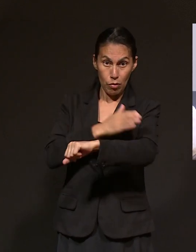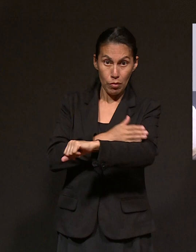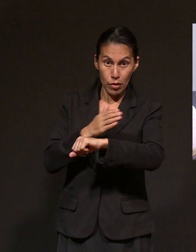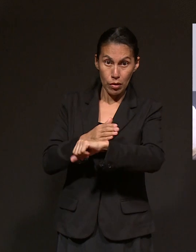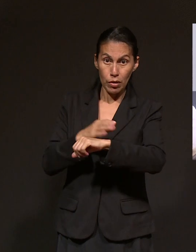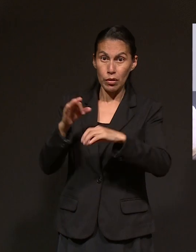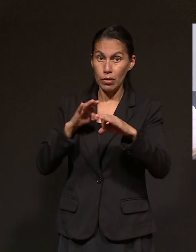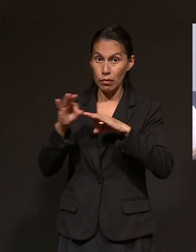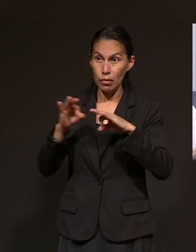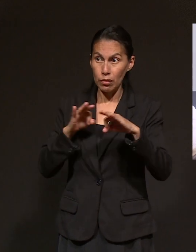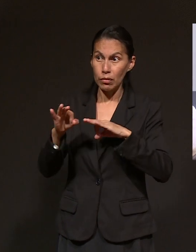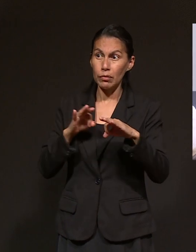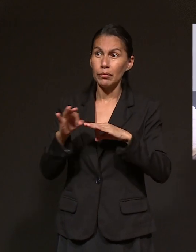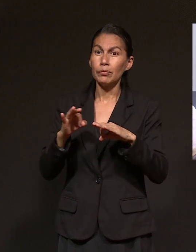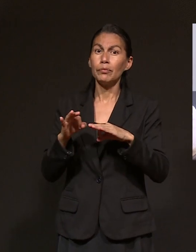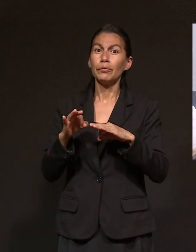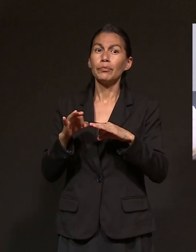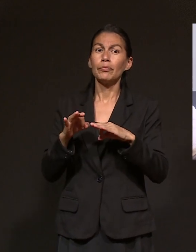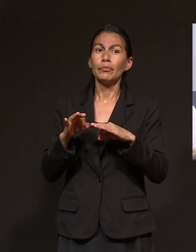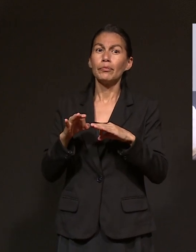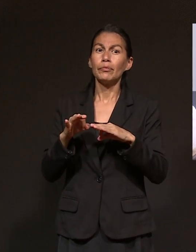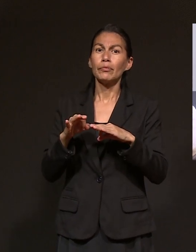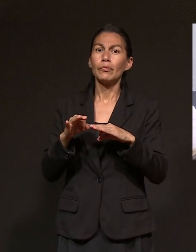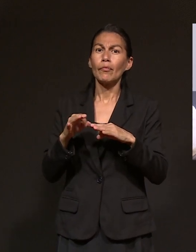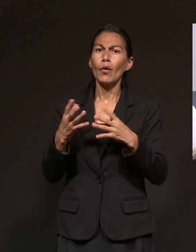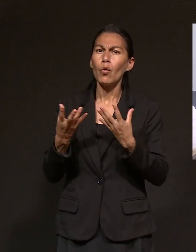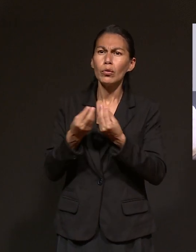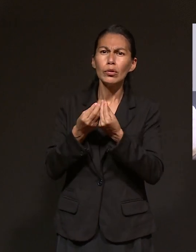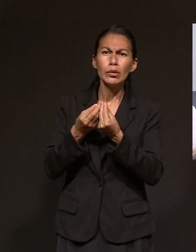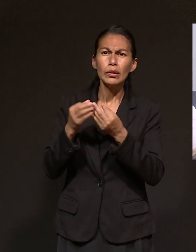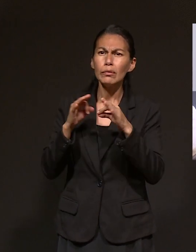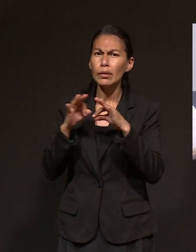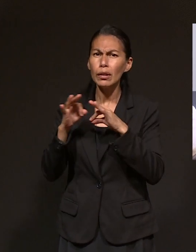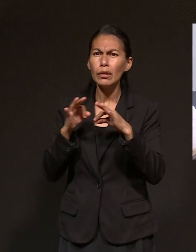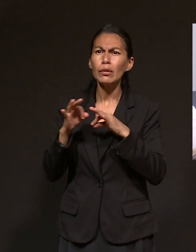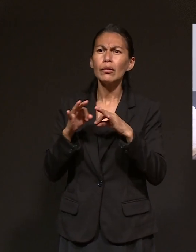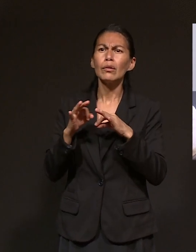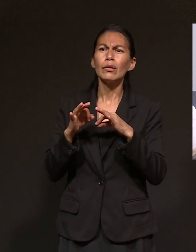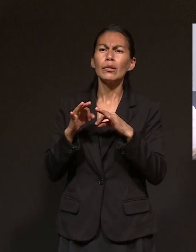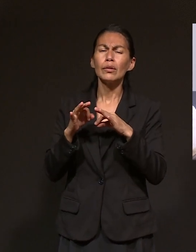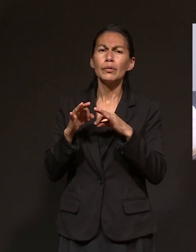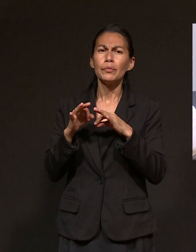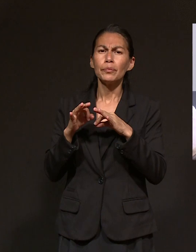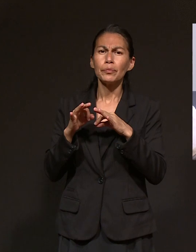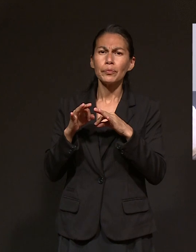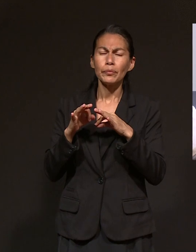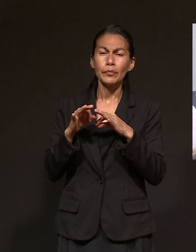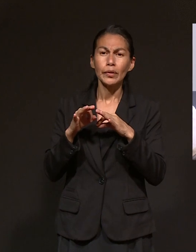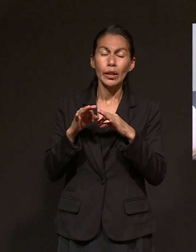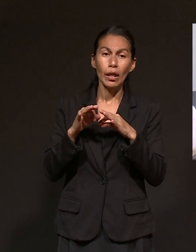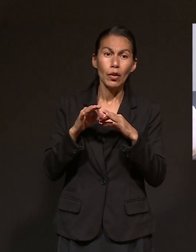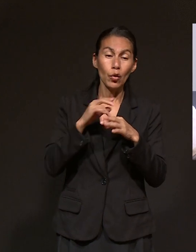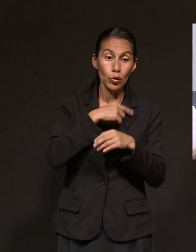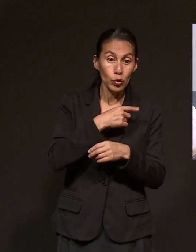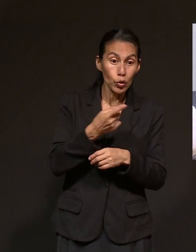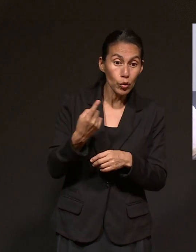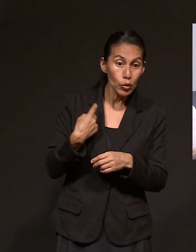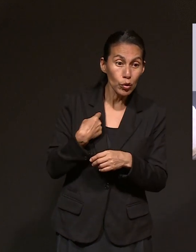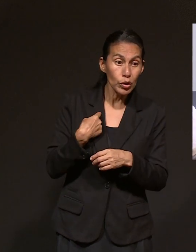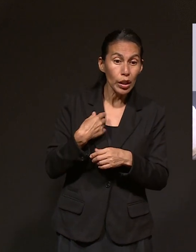mi compañero de trabajo, José Gómez. Estuve trabajando yo con él en planta física y de lunes a viernes